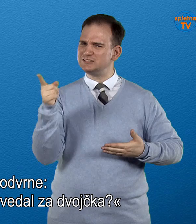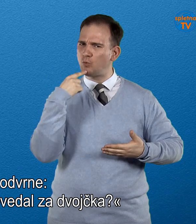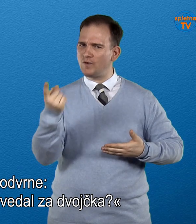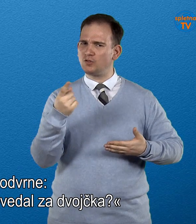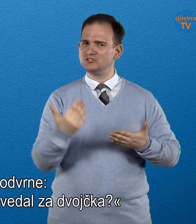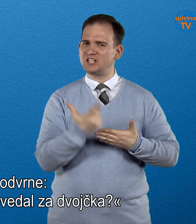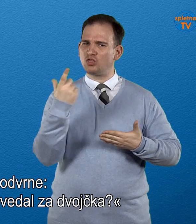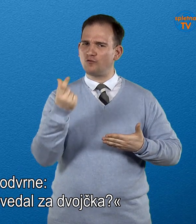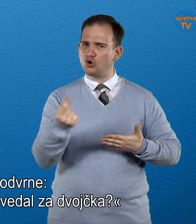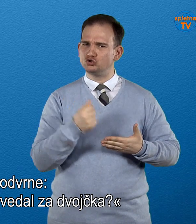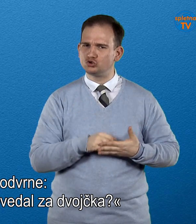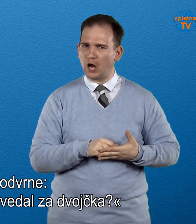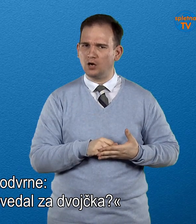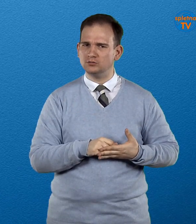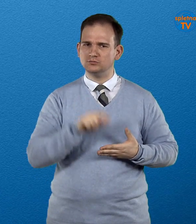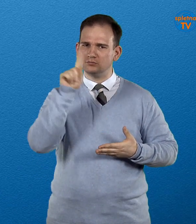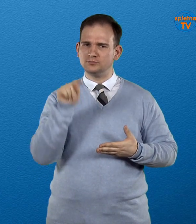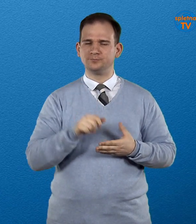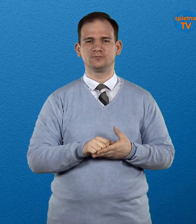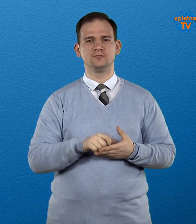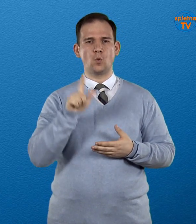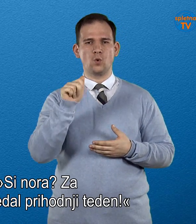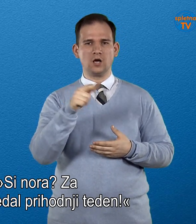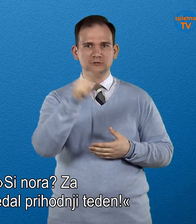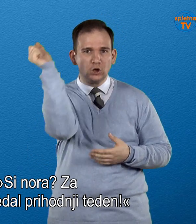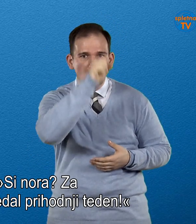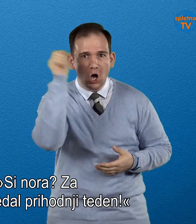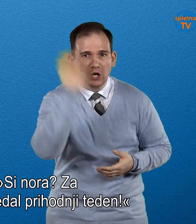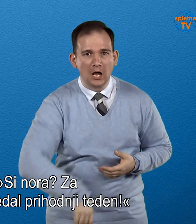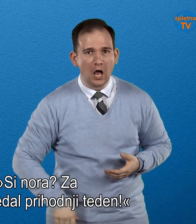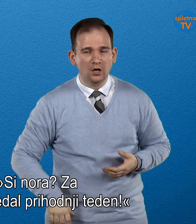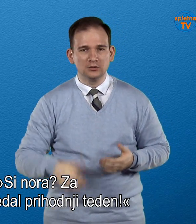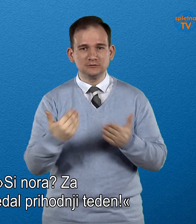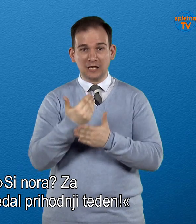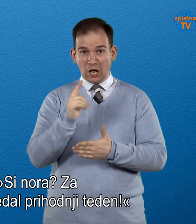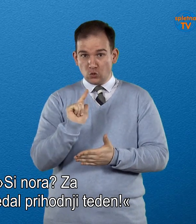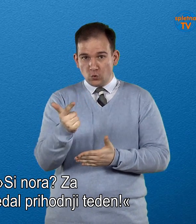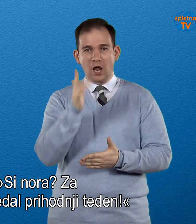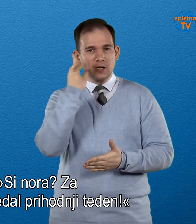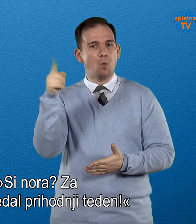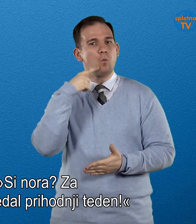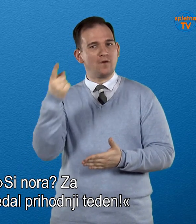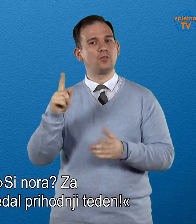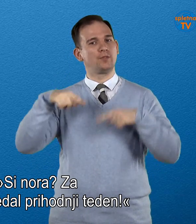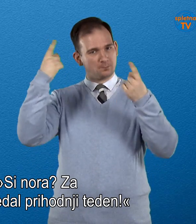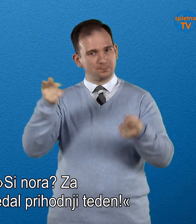Zakaj pa nisi povedal za dvojčka? Luka reče: Si nora? Za drugega ji bom povedal prihodnji